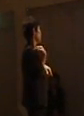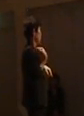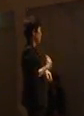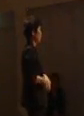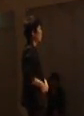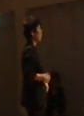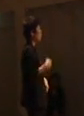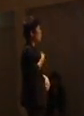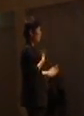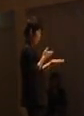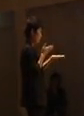上です。